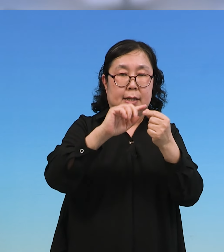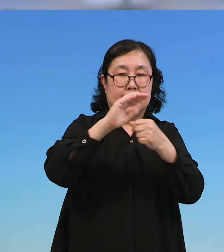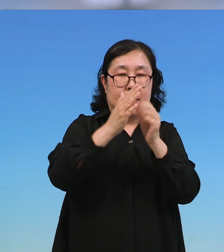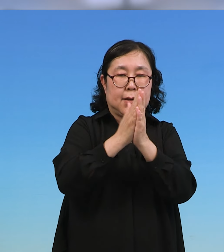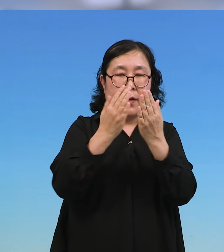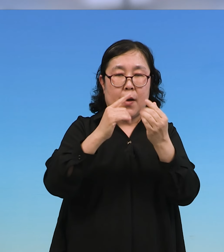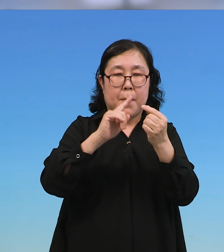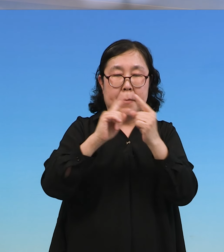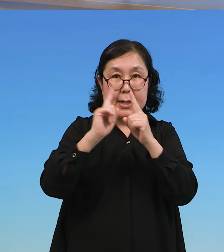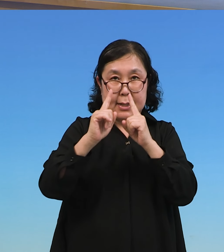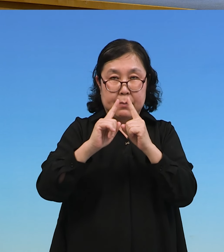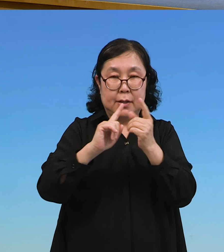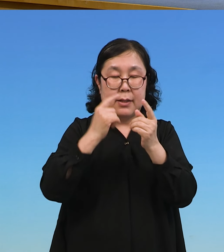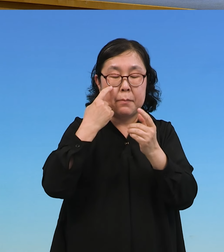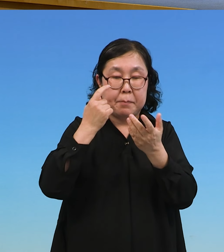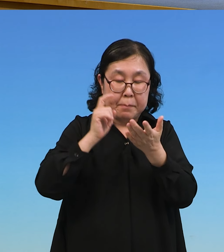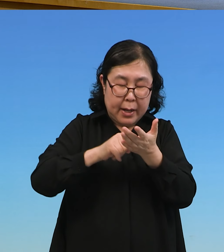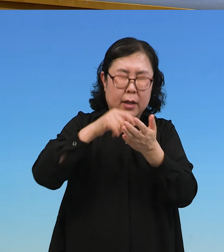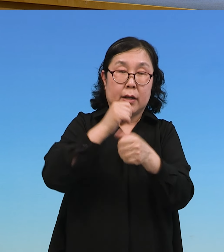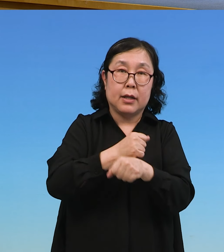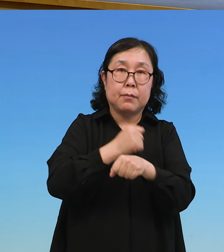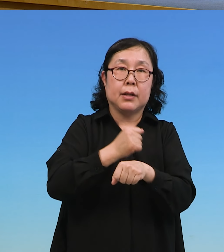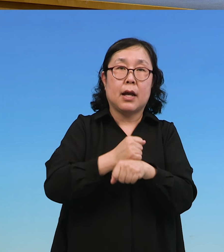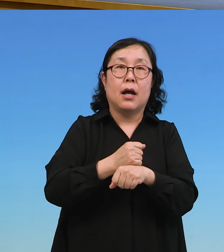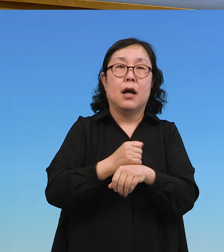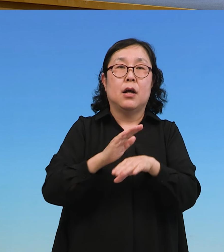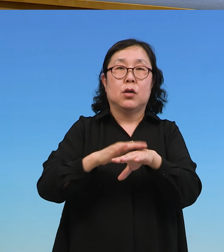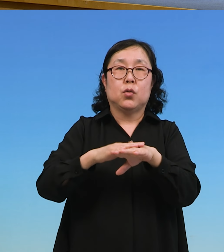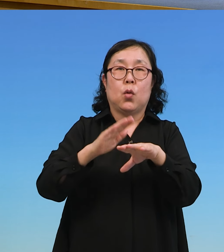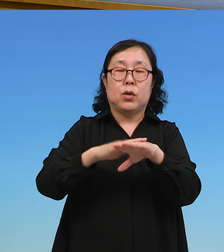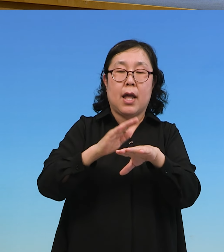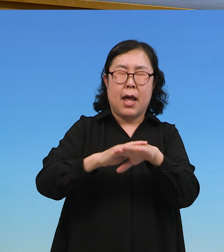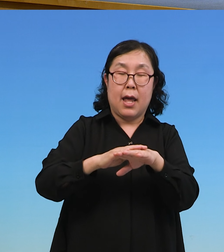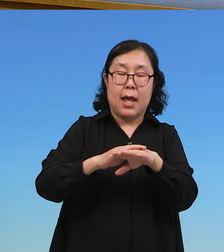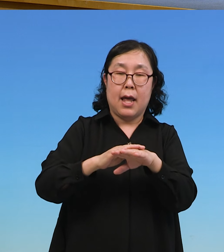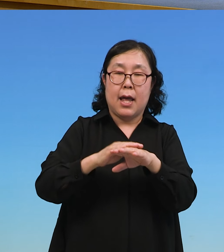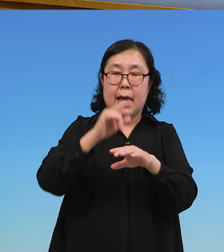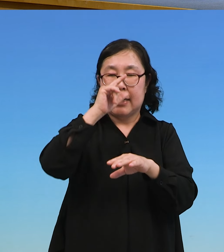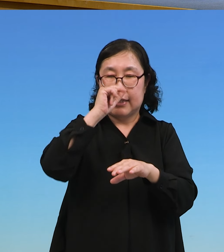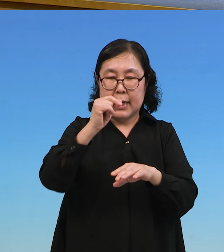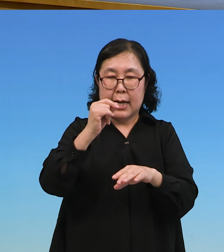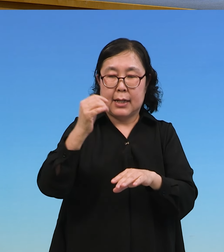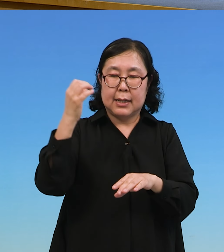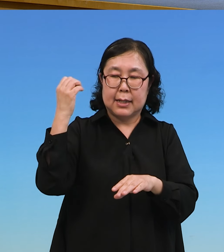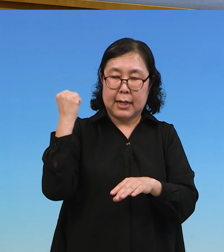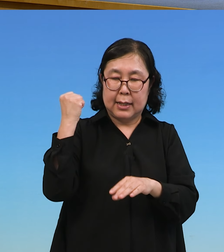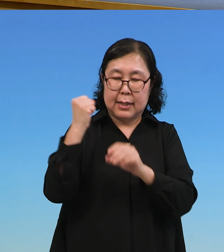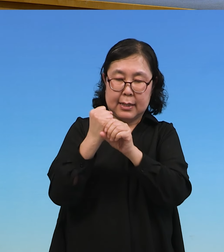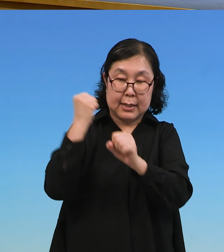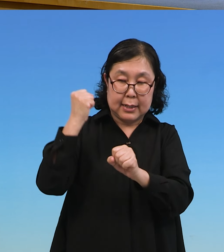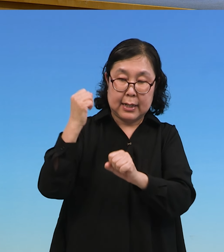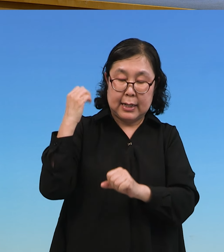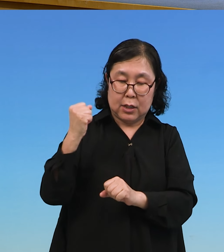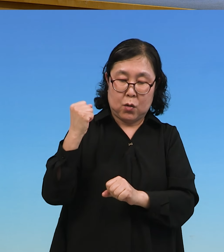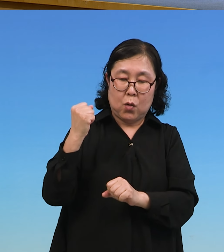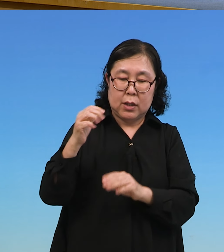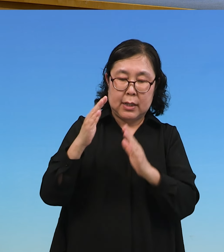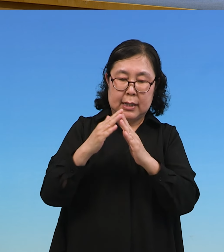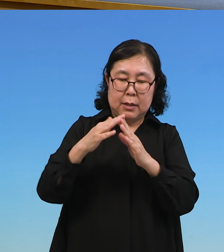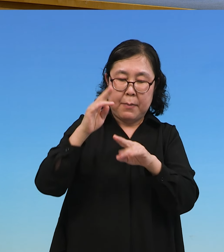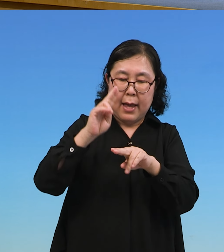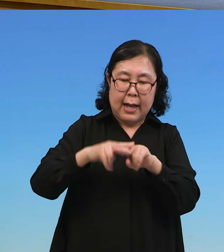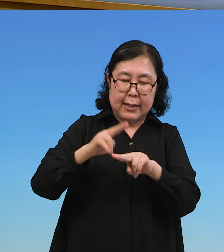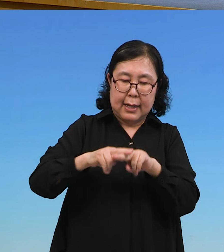19장 9절입니다. 사울이 손에 단창을 가지고 그의 집에 앉았을 때에, 그 다음 보세요.